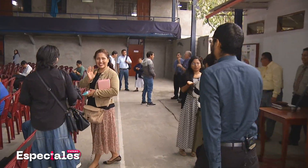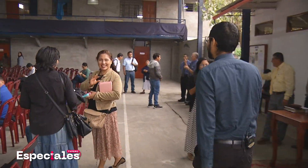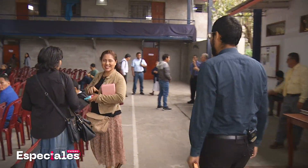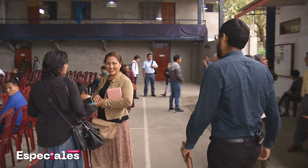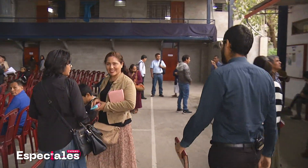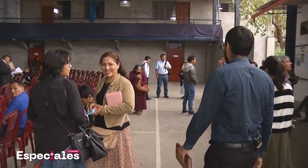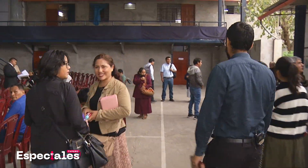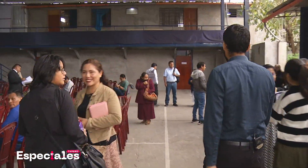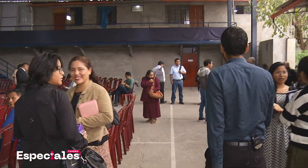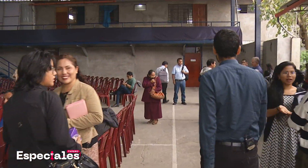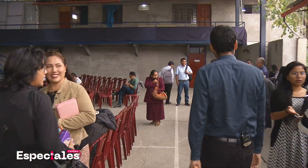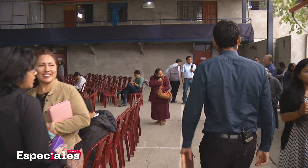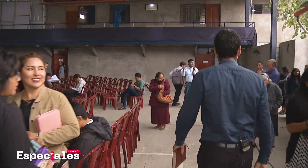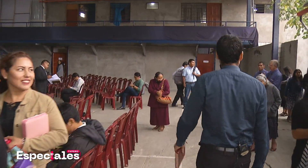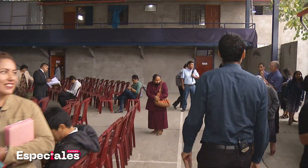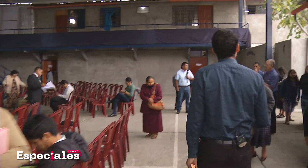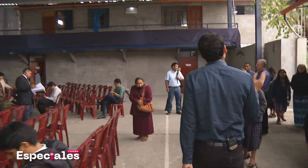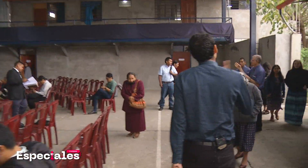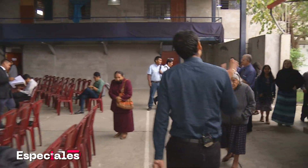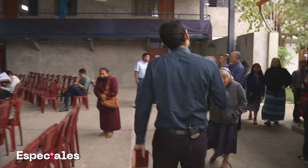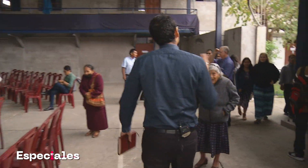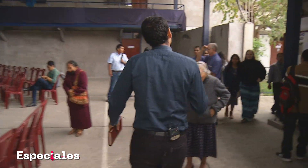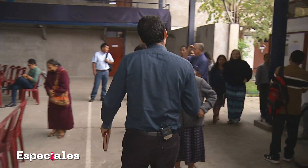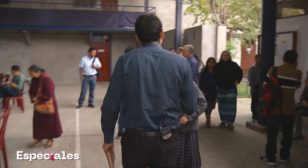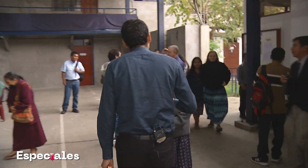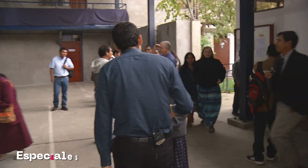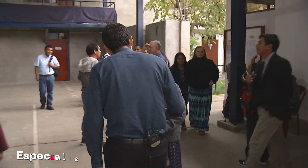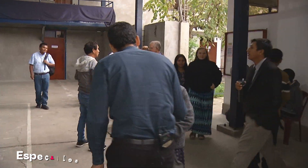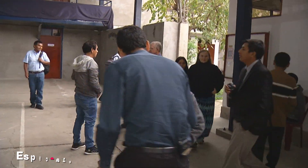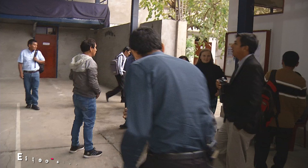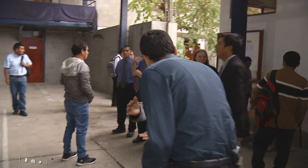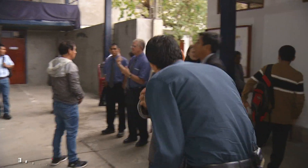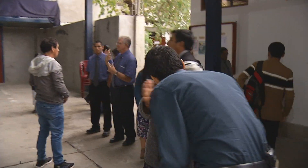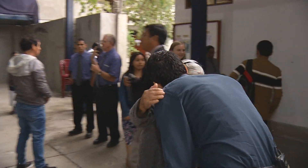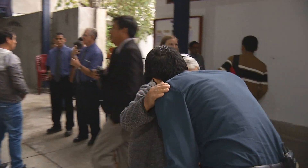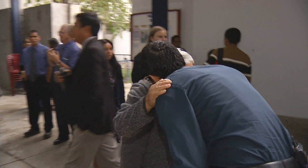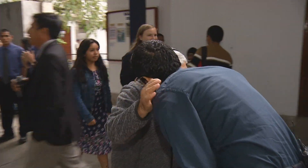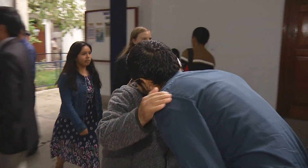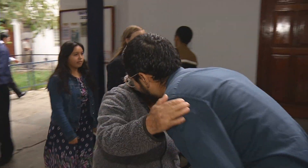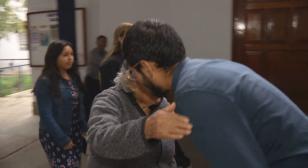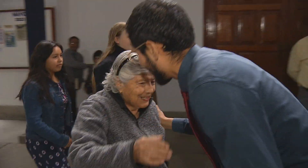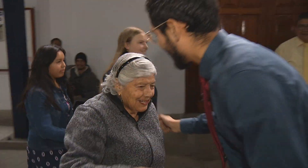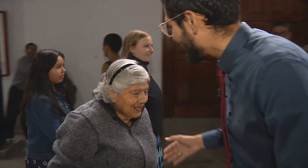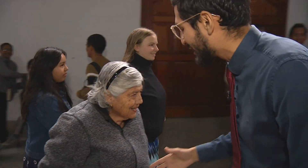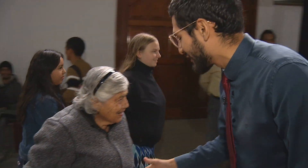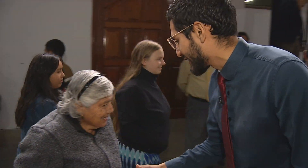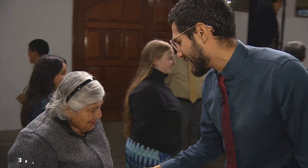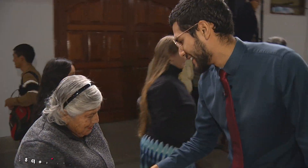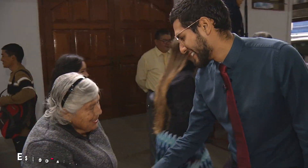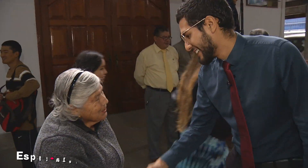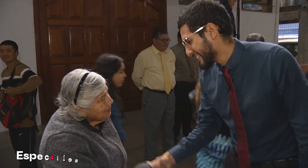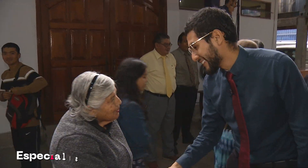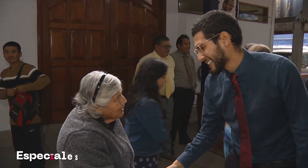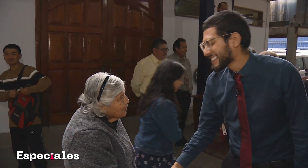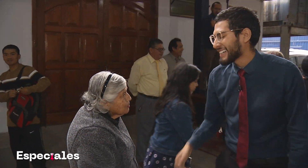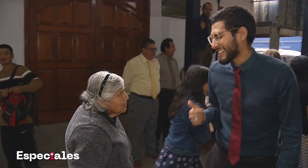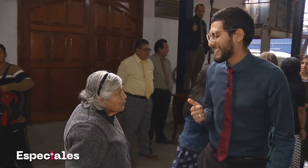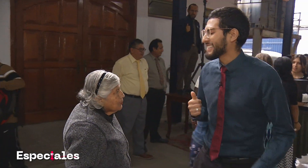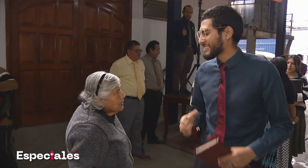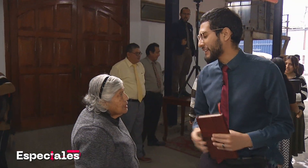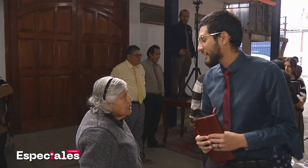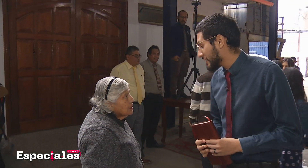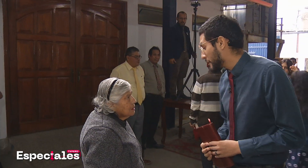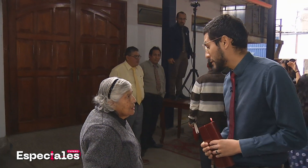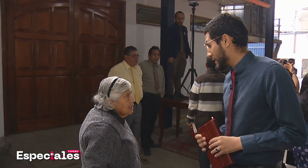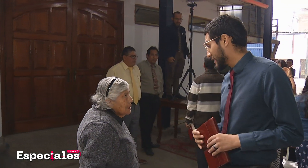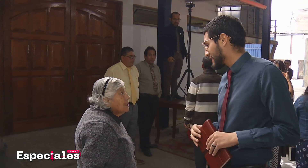tal? Hola, hermana, buenos días. Lo saludan y él responde con la amabilidad que lo caracteriza. Como cada domingo,